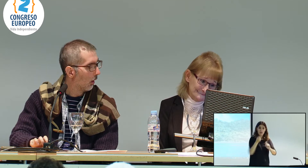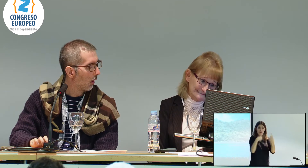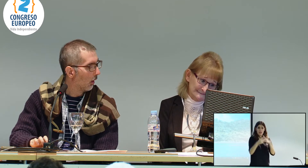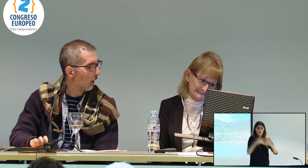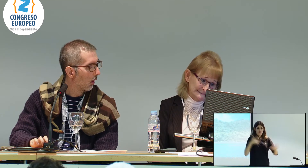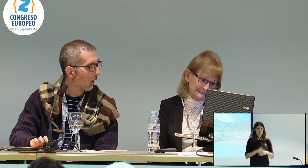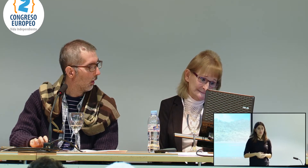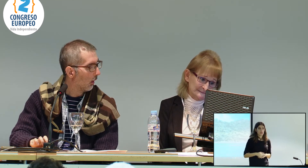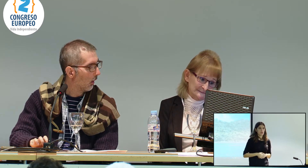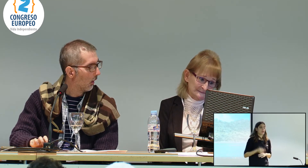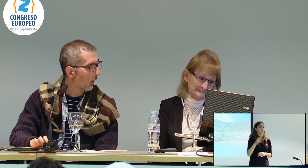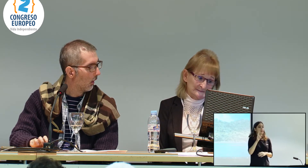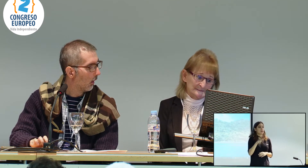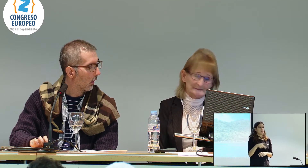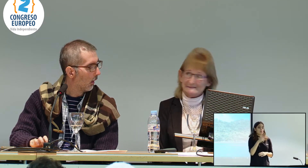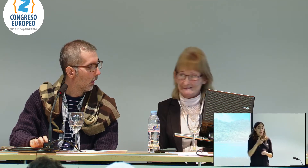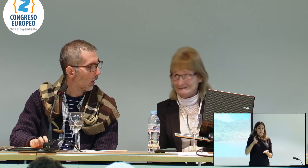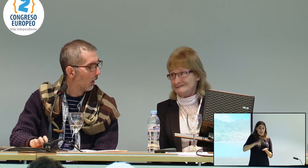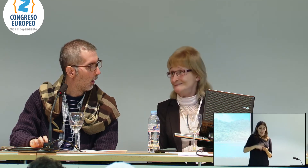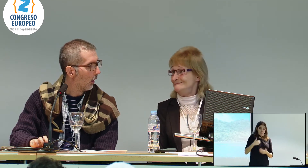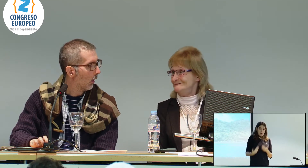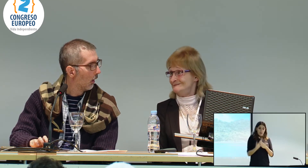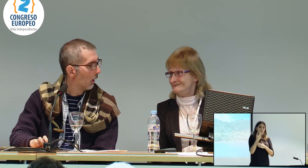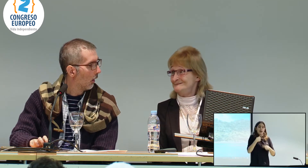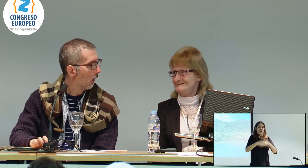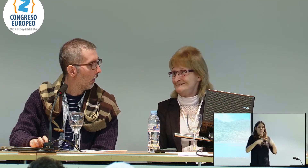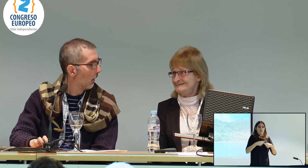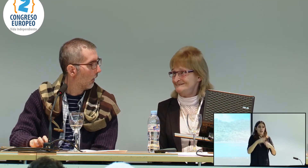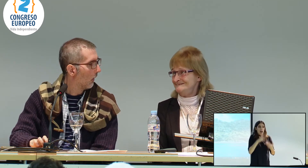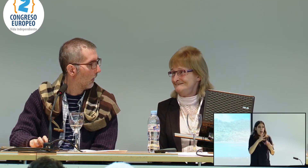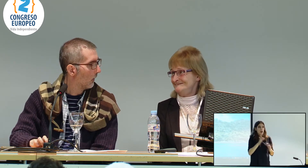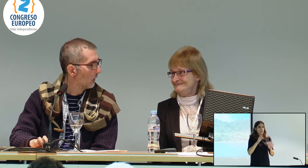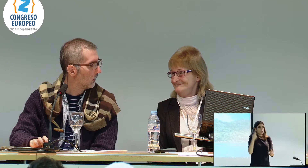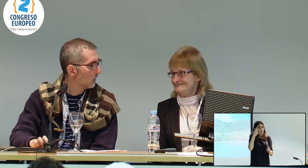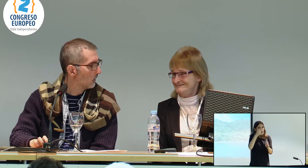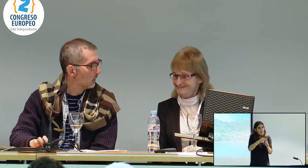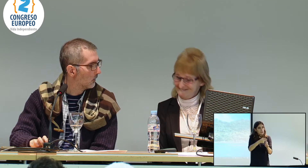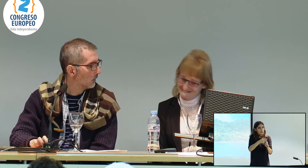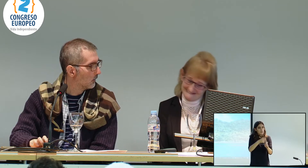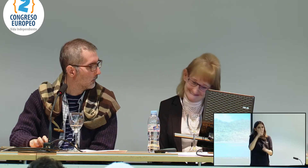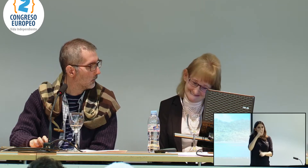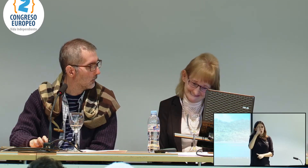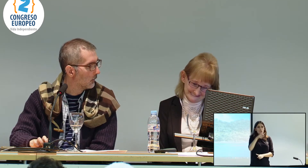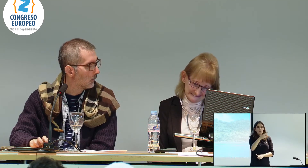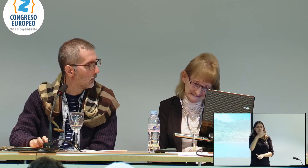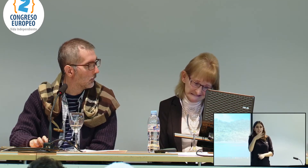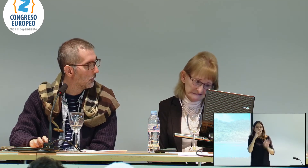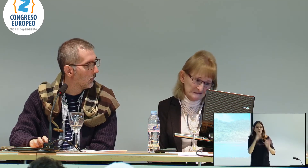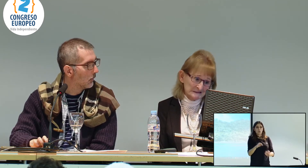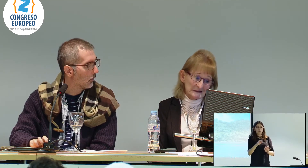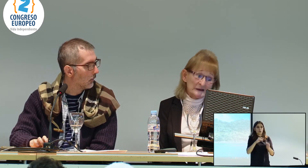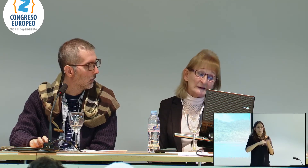tiempo. Levantarme cada mañana de mi vida ha sido y es un verdadero reto. En 2013 se estrenó El